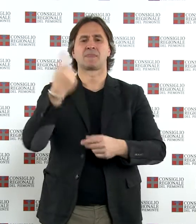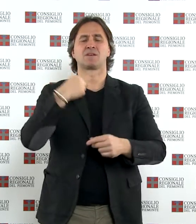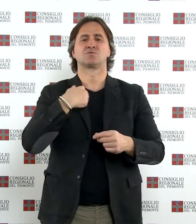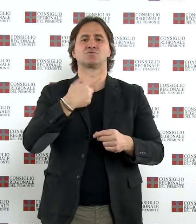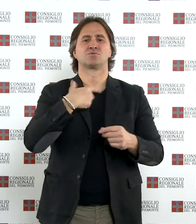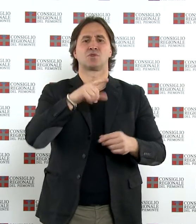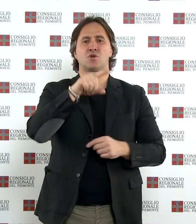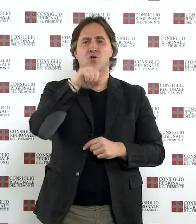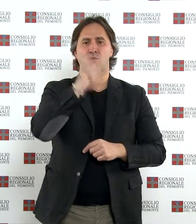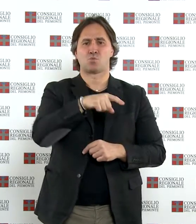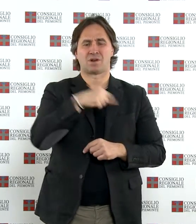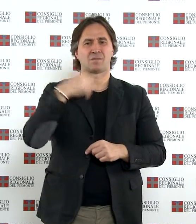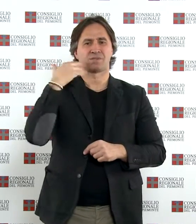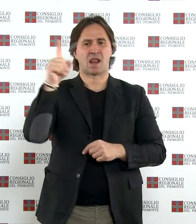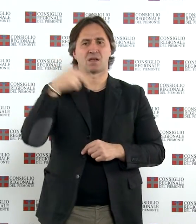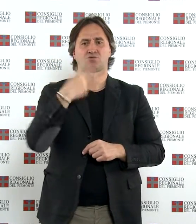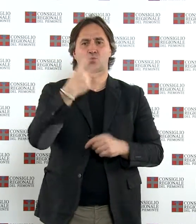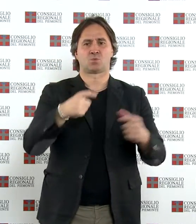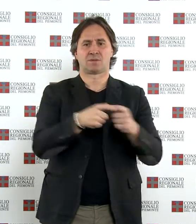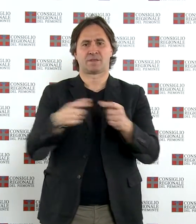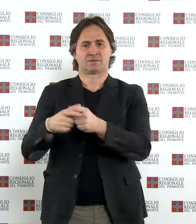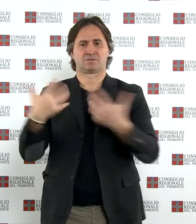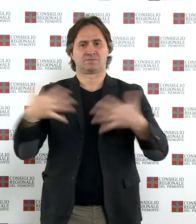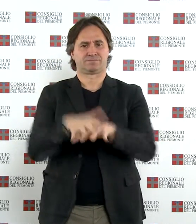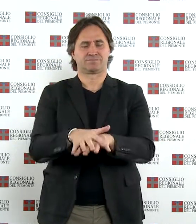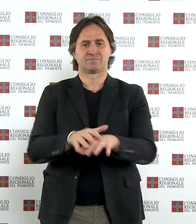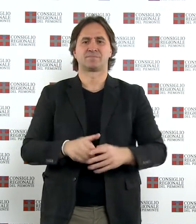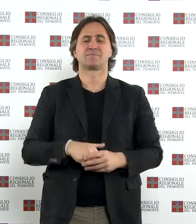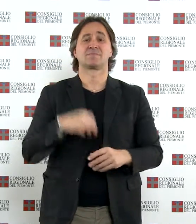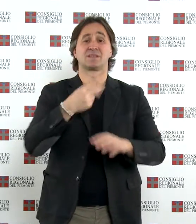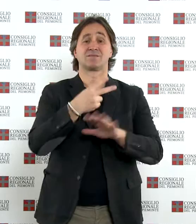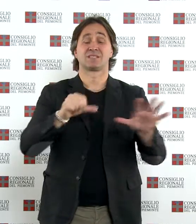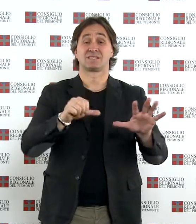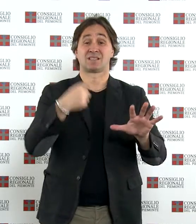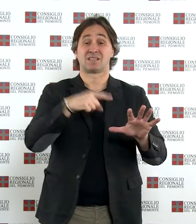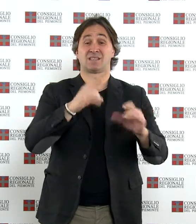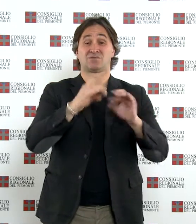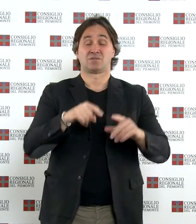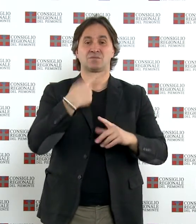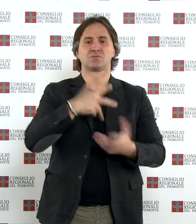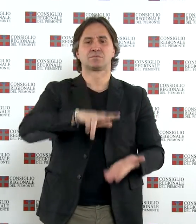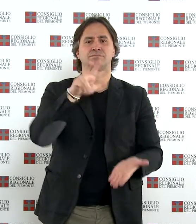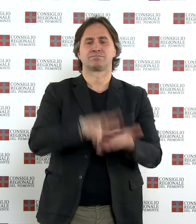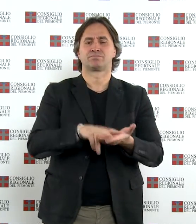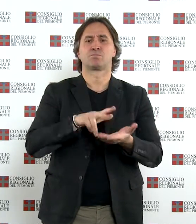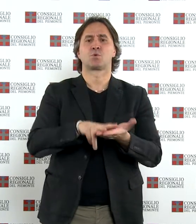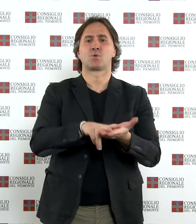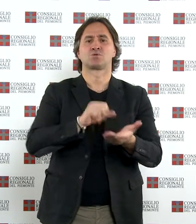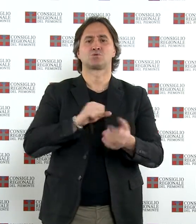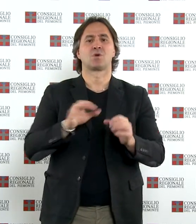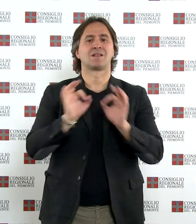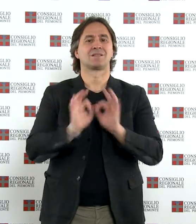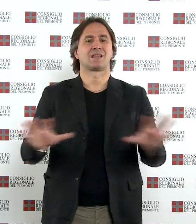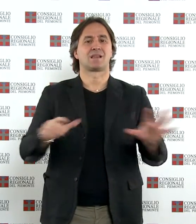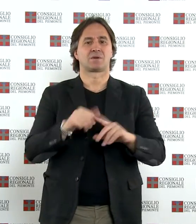due comuni nel biellese. Il 6 dicembre, infine, il Consiglio regionale ha approvato la proposta di deliberazione che accorpa le